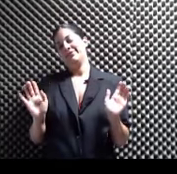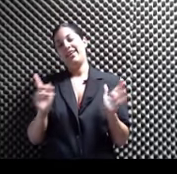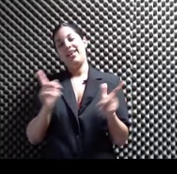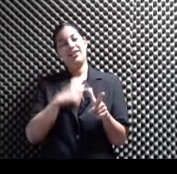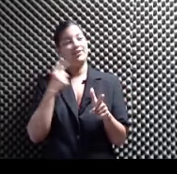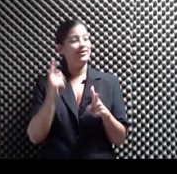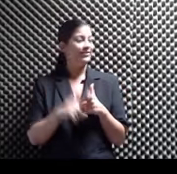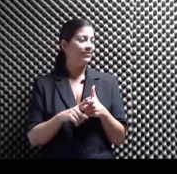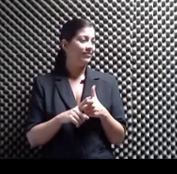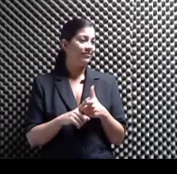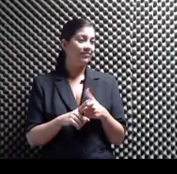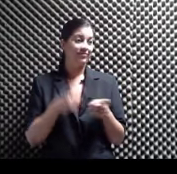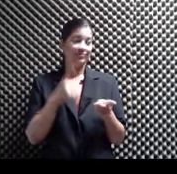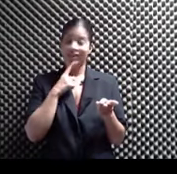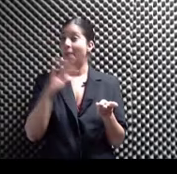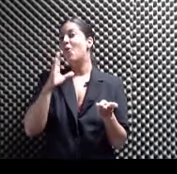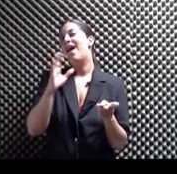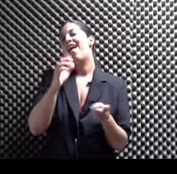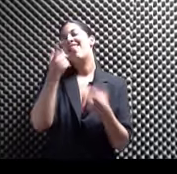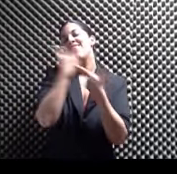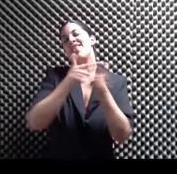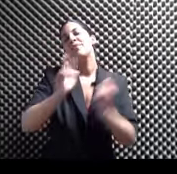Entonces, si pudiera...